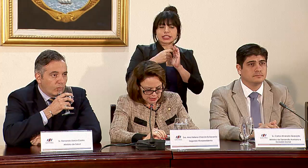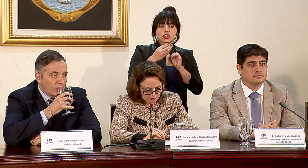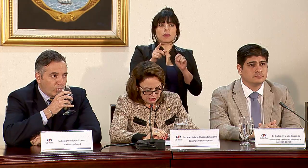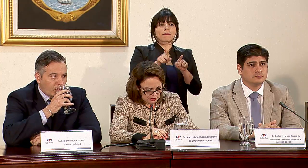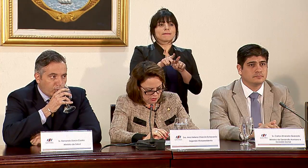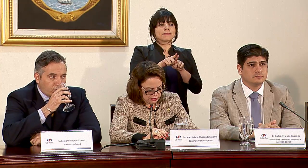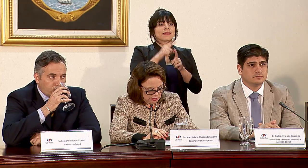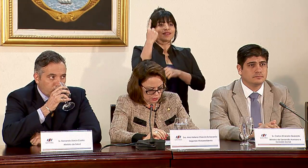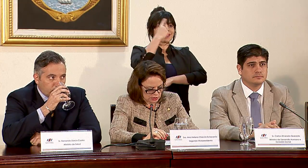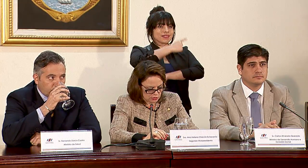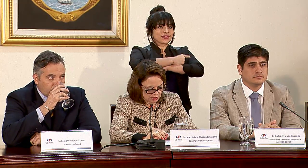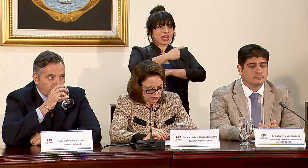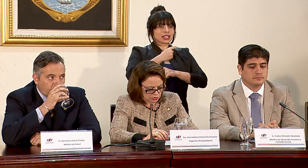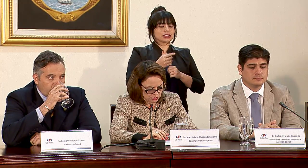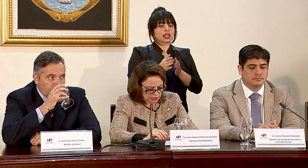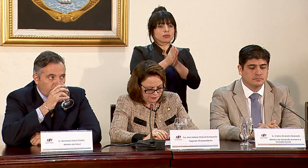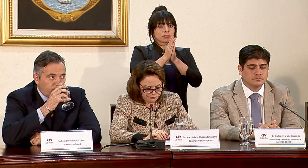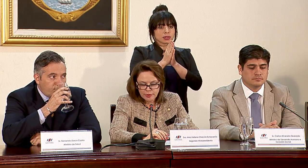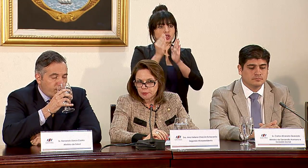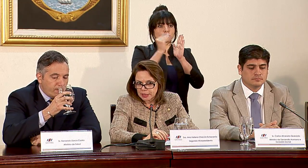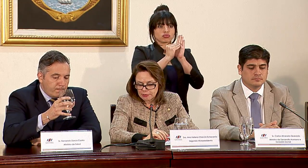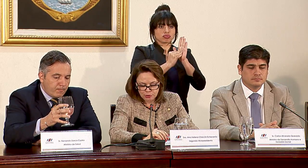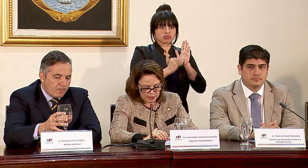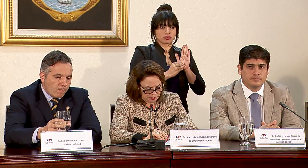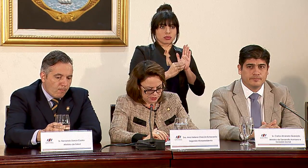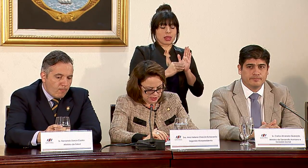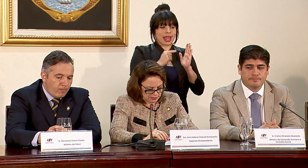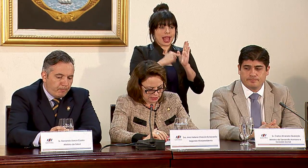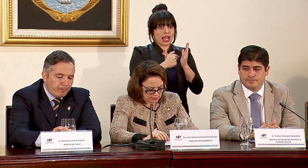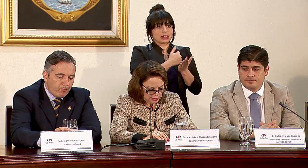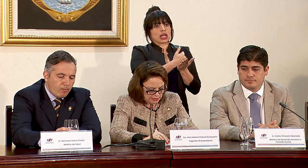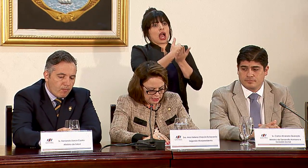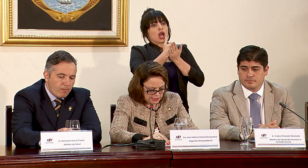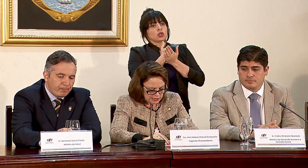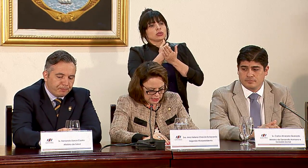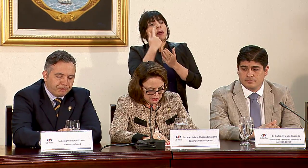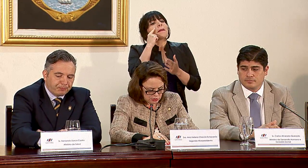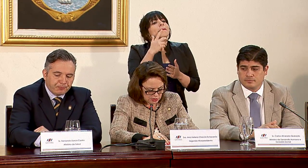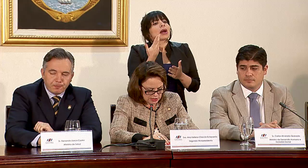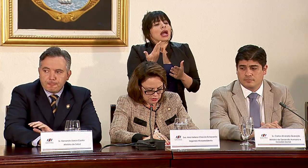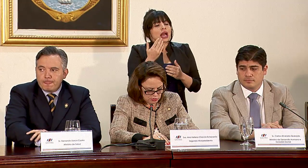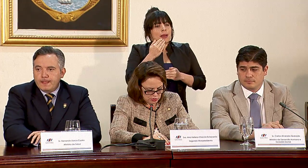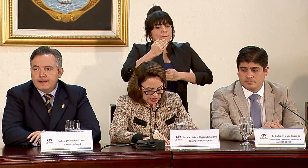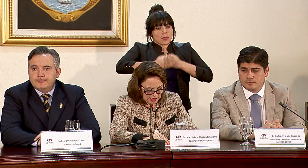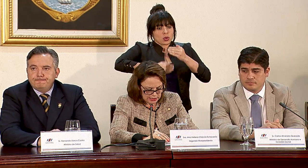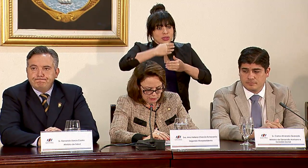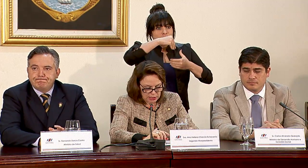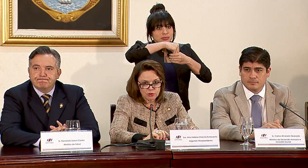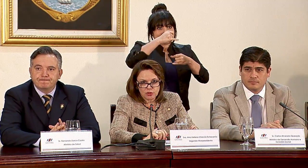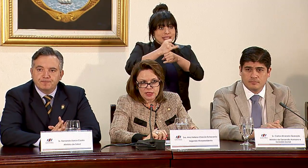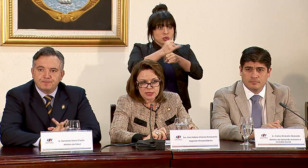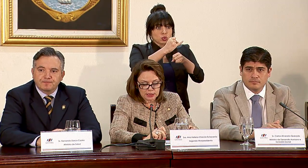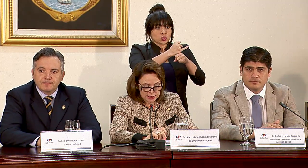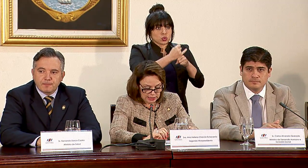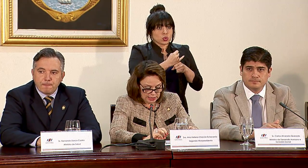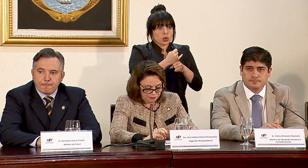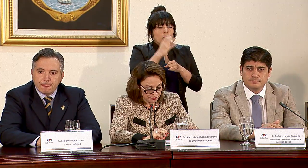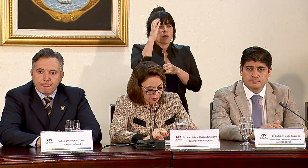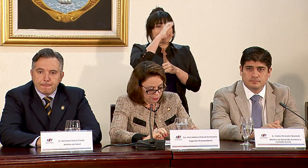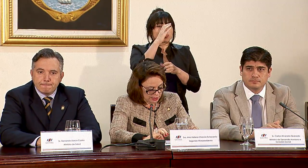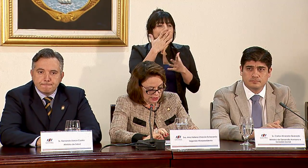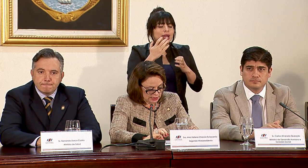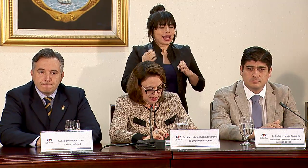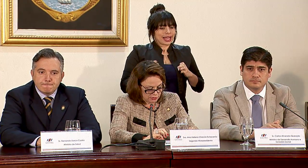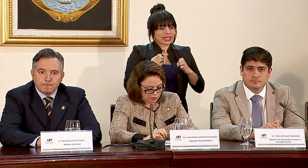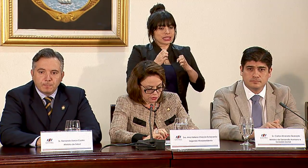la fecha de tramitación de las solicitudes. Para mejorar precisamente esta gestión institucional en el marco de la estrategia